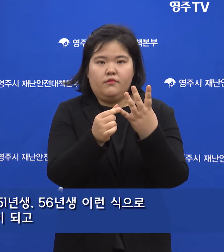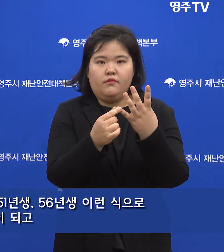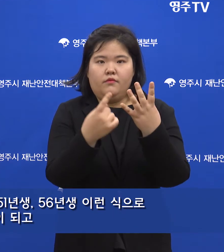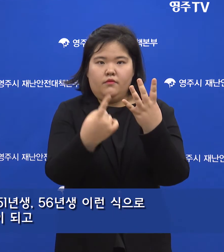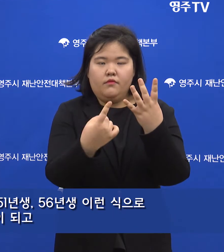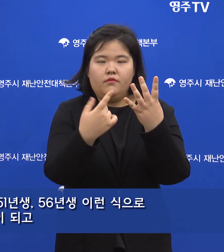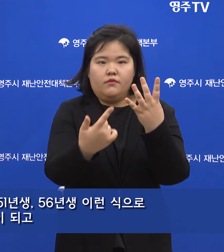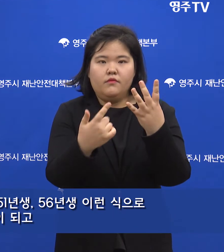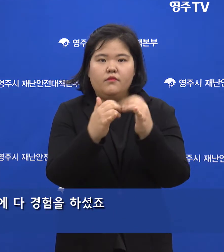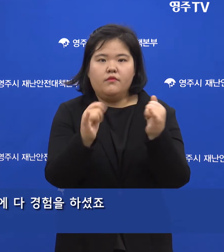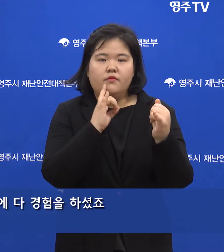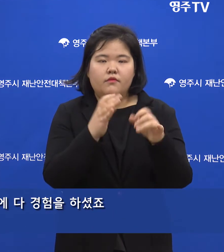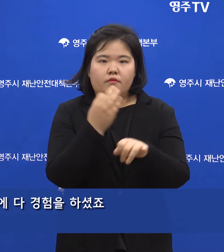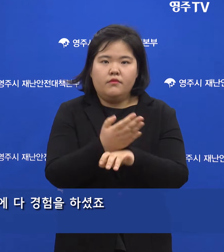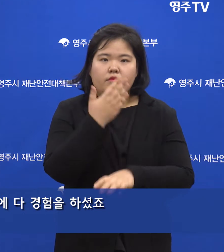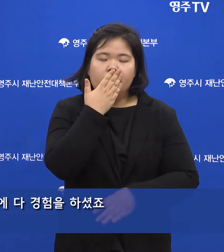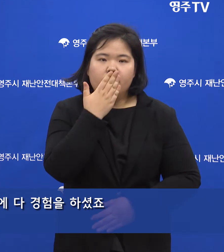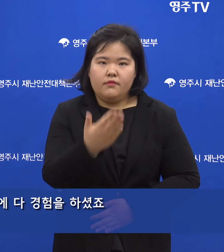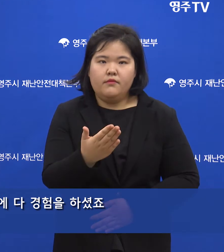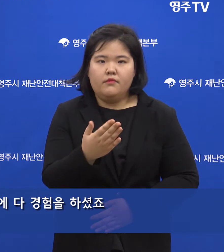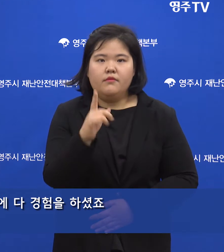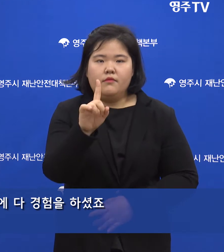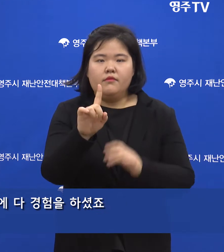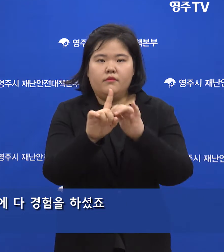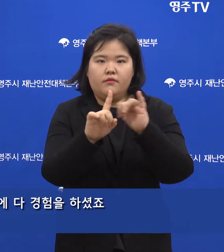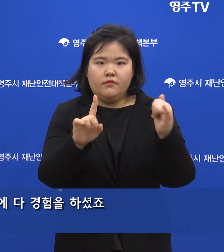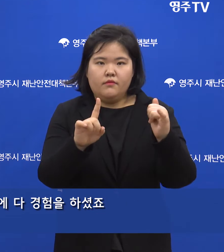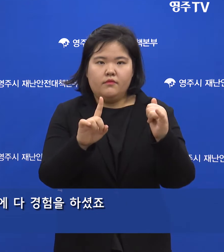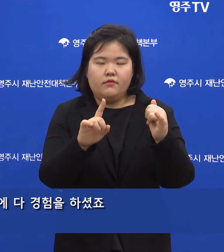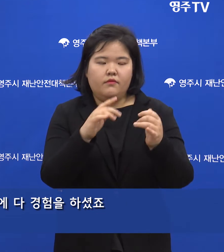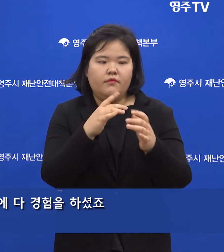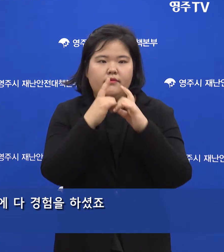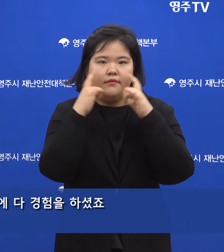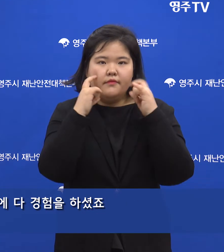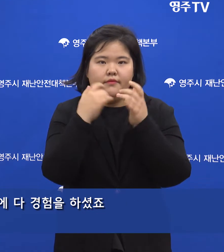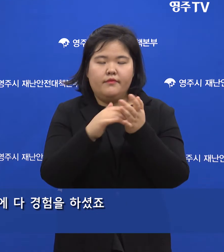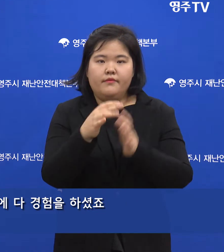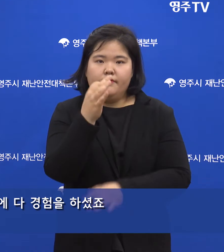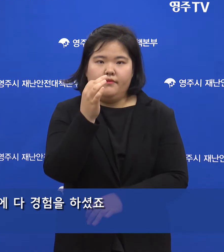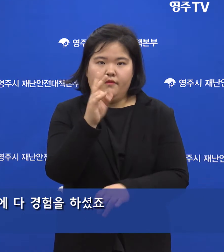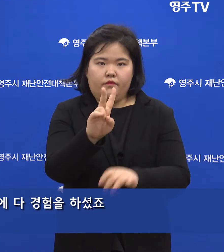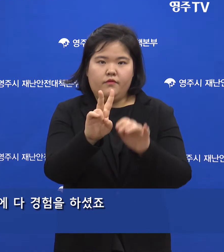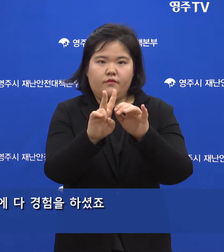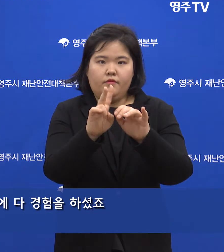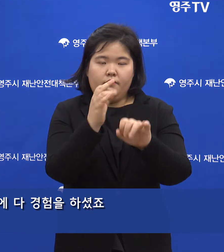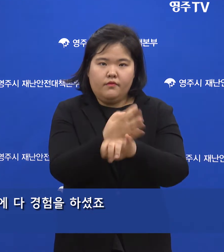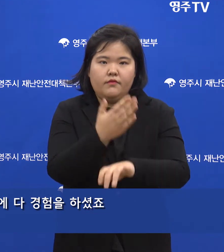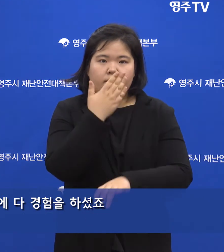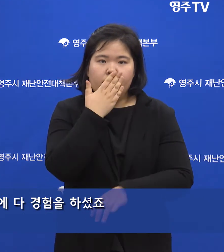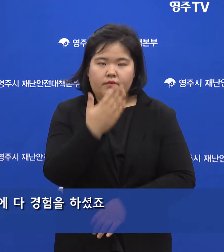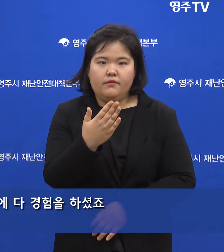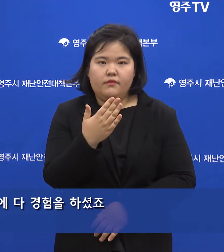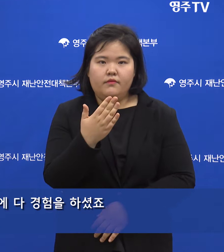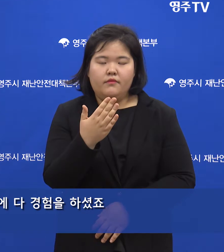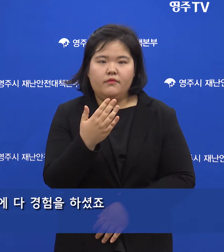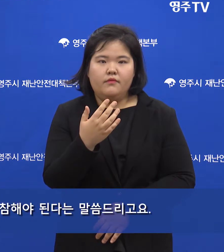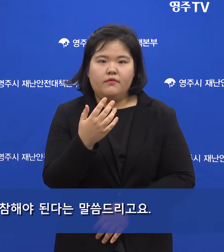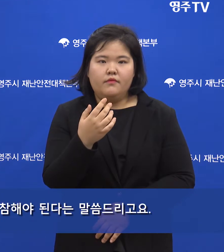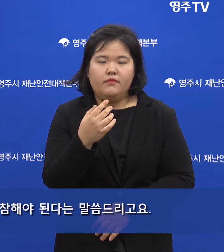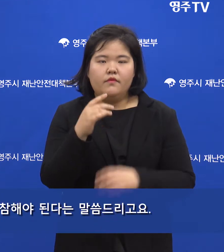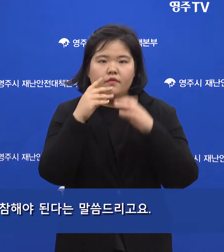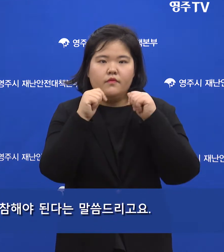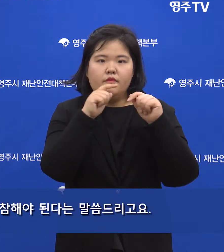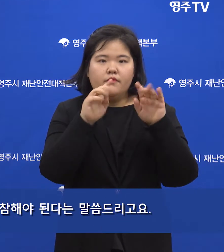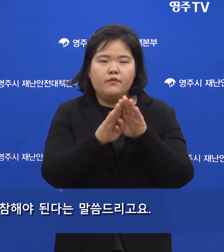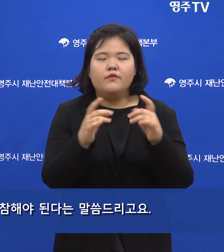그 대상이 되고 한 분당 2매씩 지난 주말에 여러분 다 경험하셨죠? 2매씩만 판매가 되고